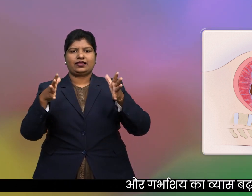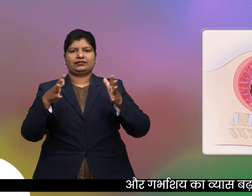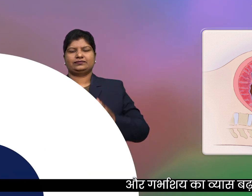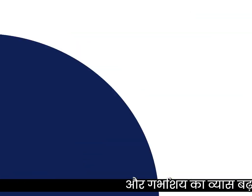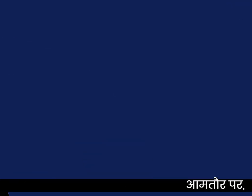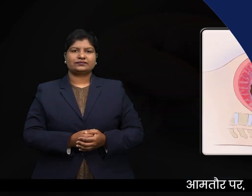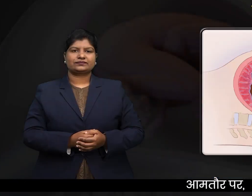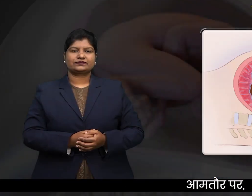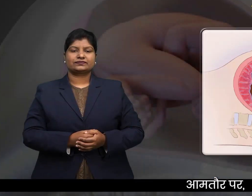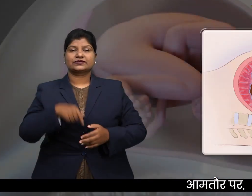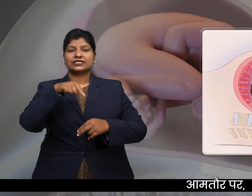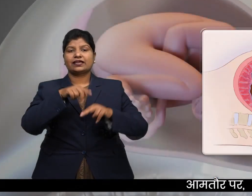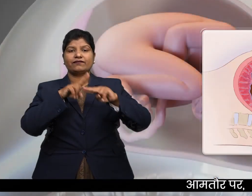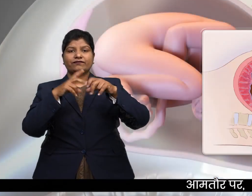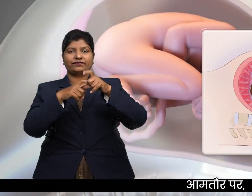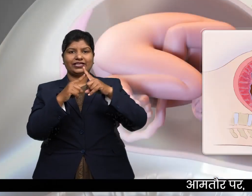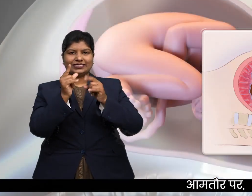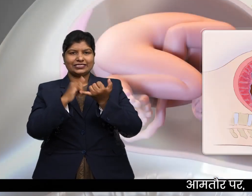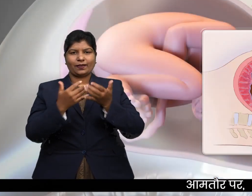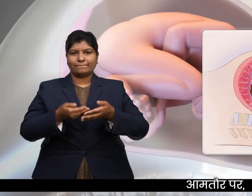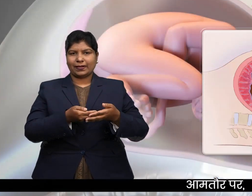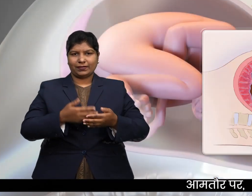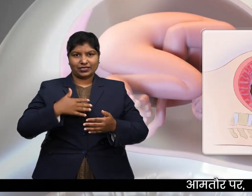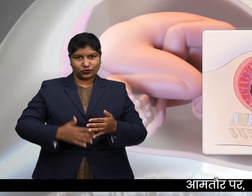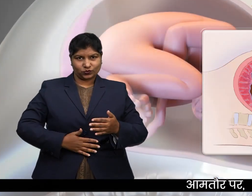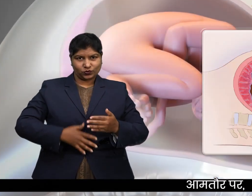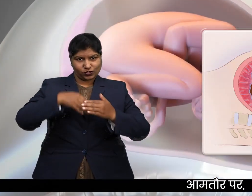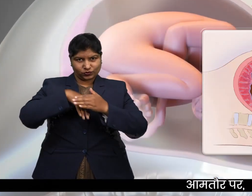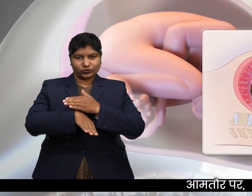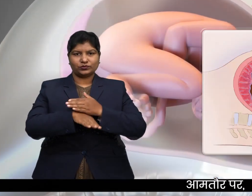है। आम तौर पर